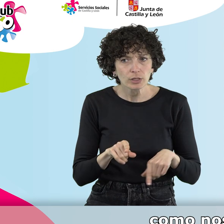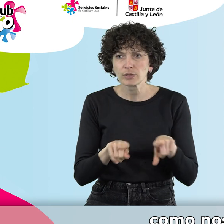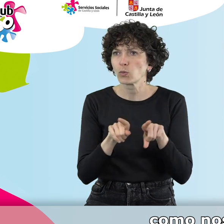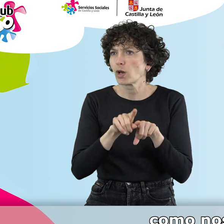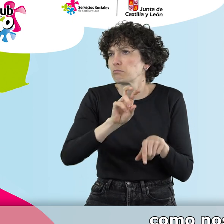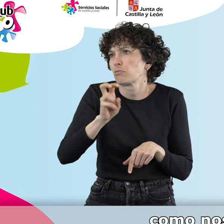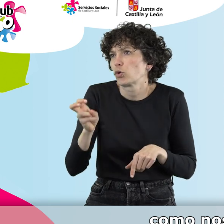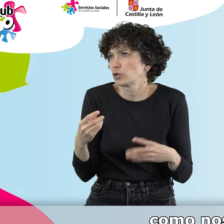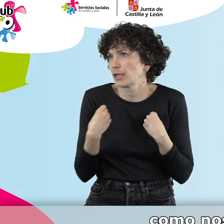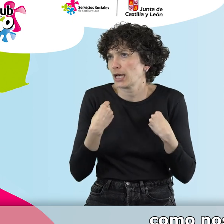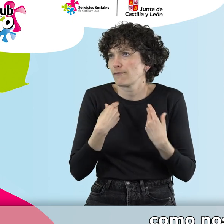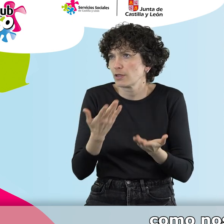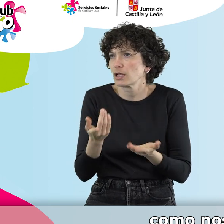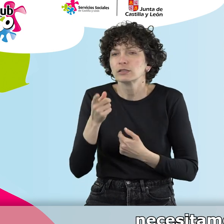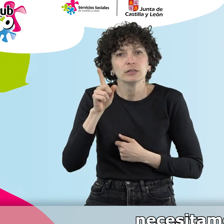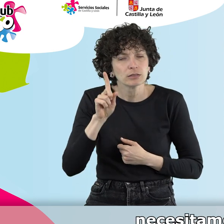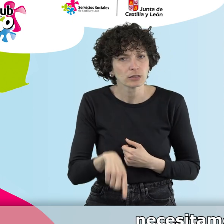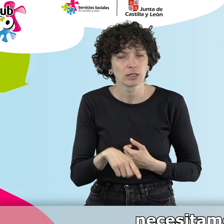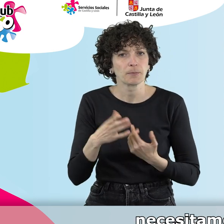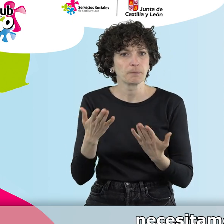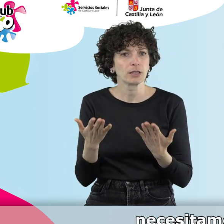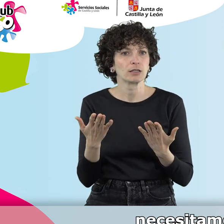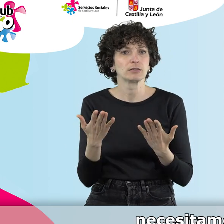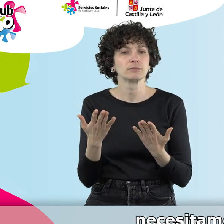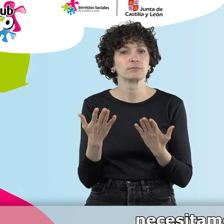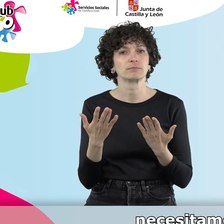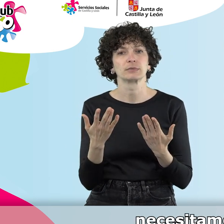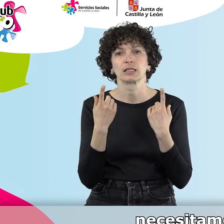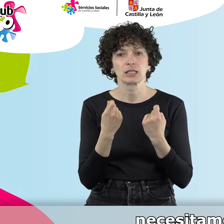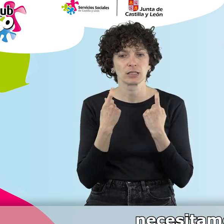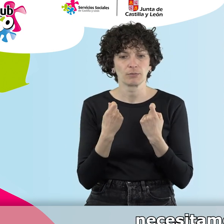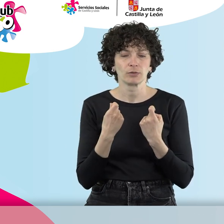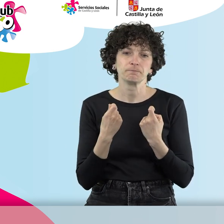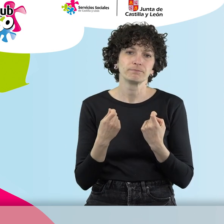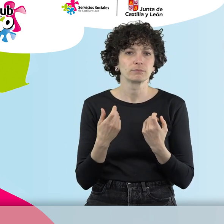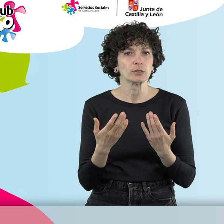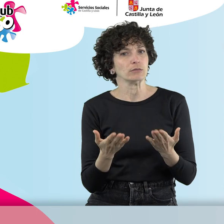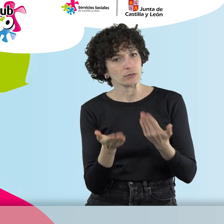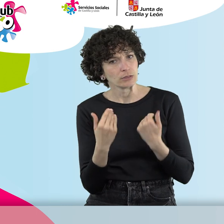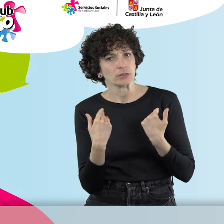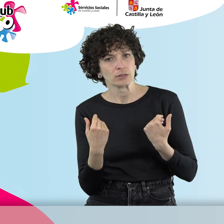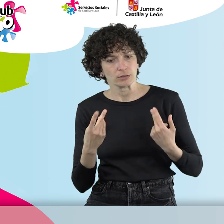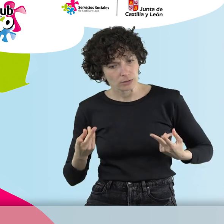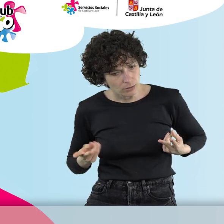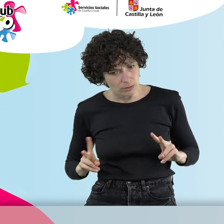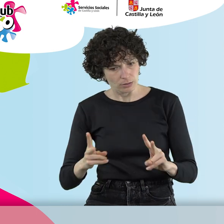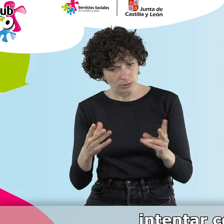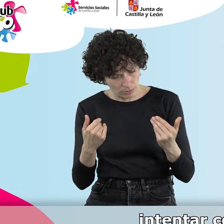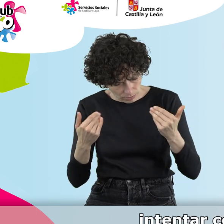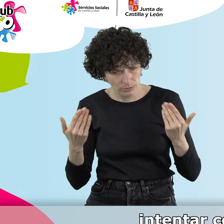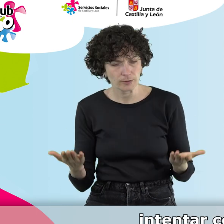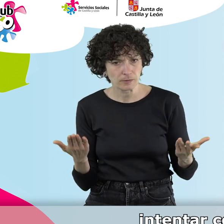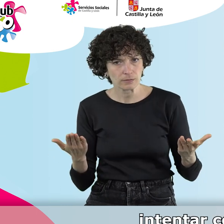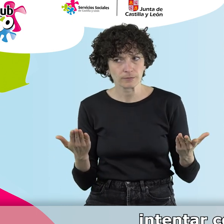pasa en otras cosas en la vida, necesitamos, ¿no?, salir, levantarnos del sofá, por decirlo simbólicamente,